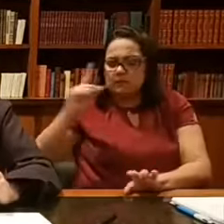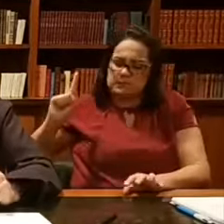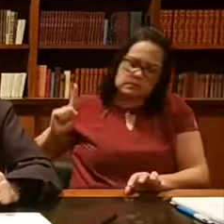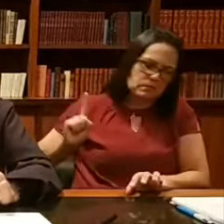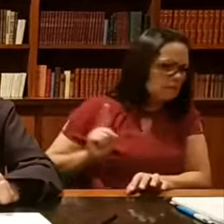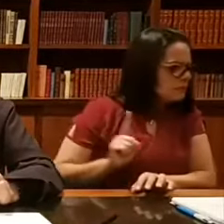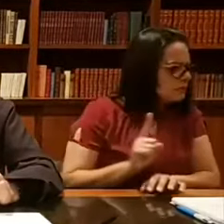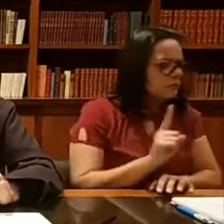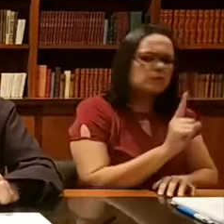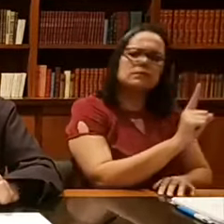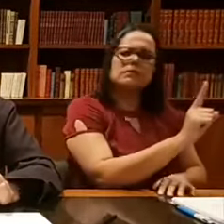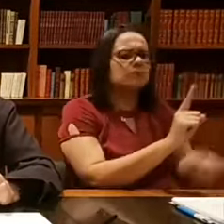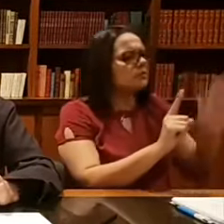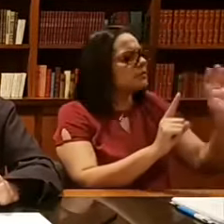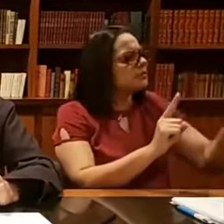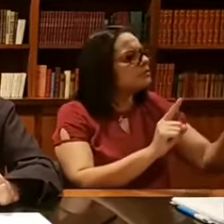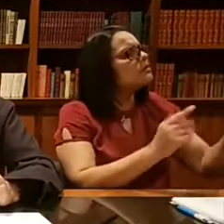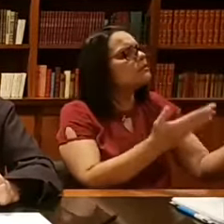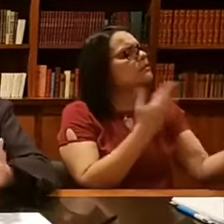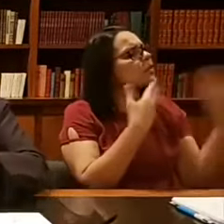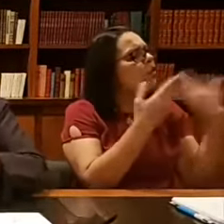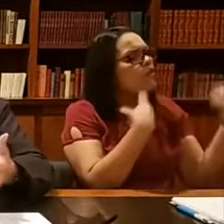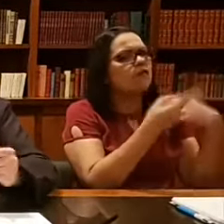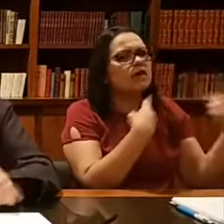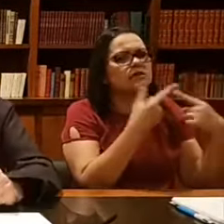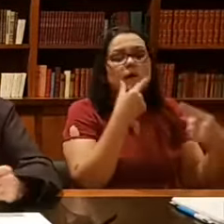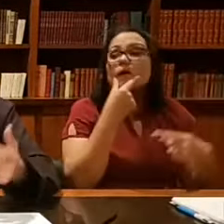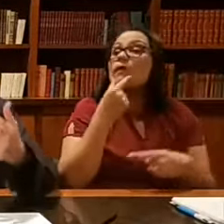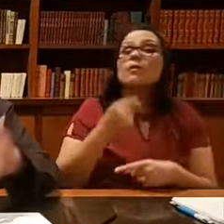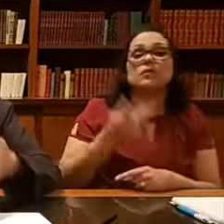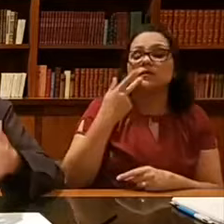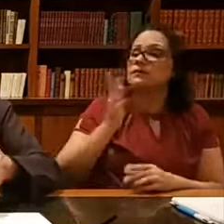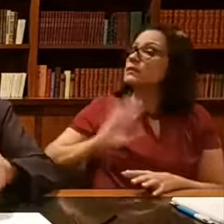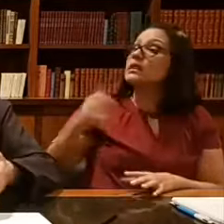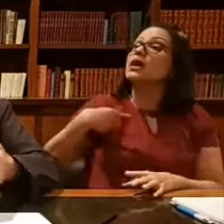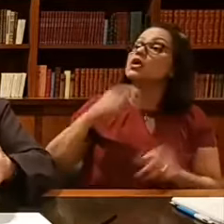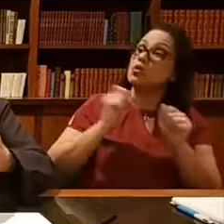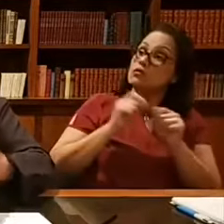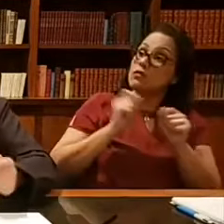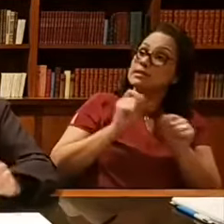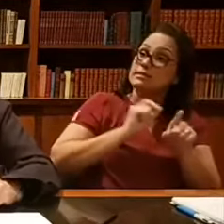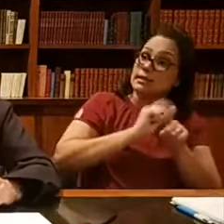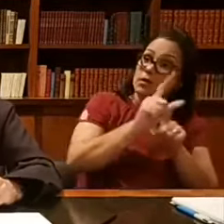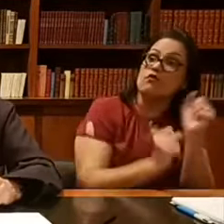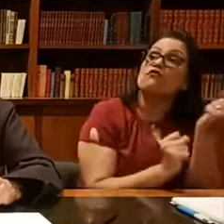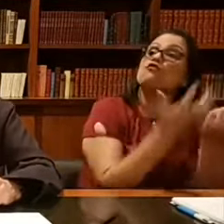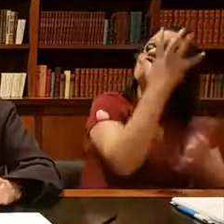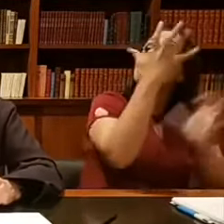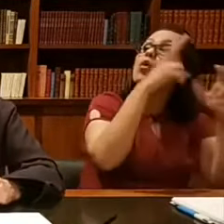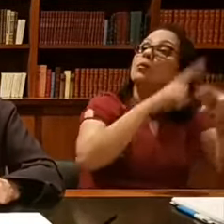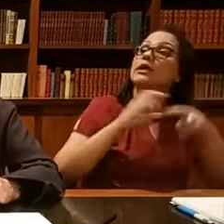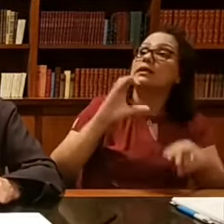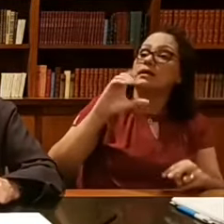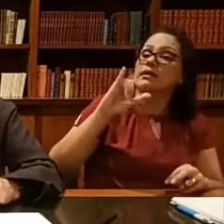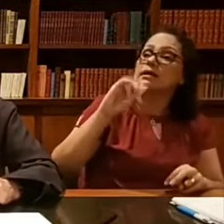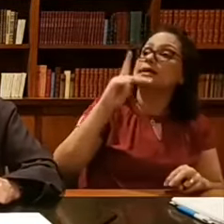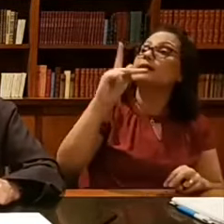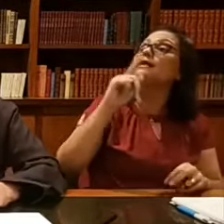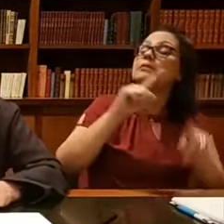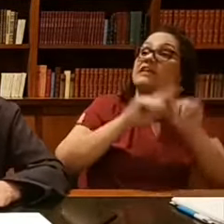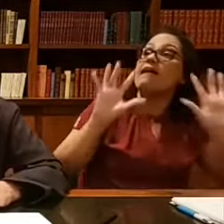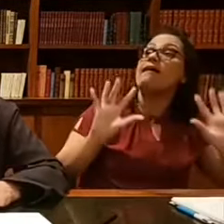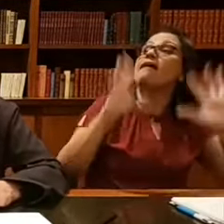sei, e começa a conversar com o cara, e o cara dizendo que estava fazendo aquilo para um clipe num grande evento, né, que ia